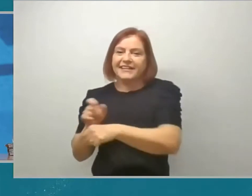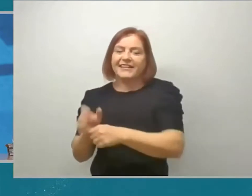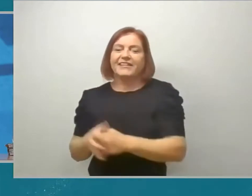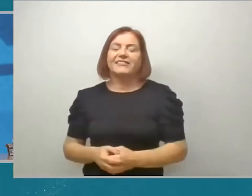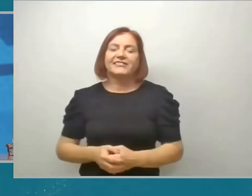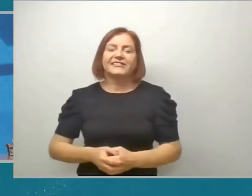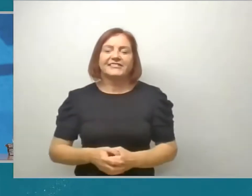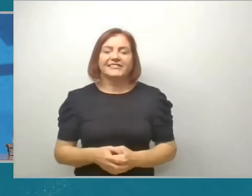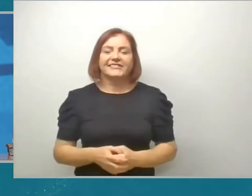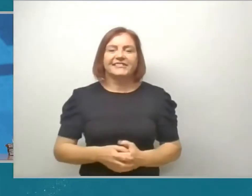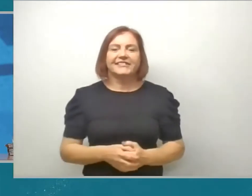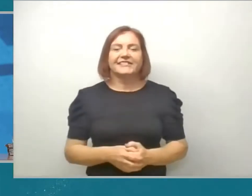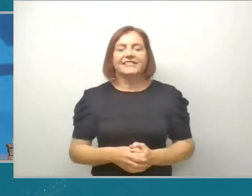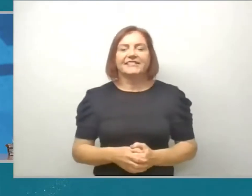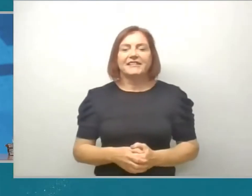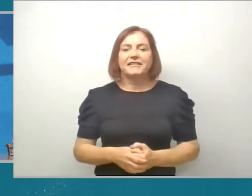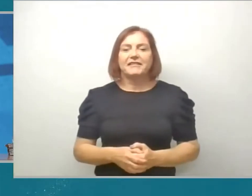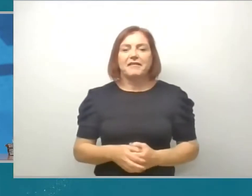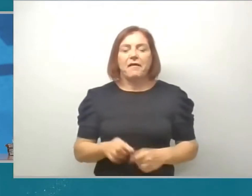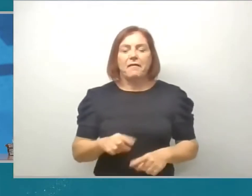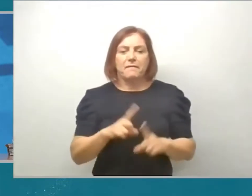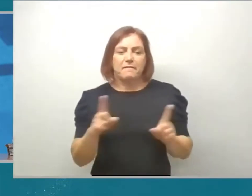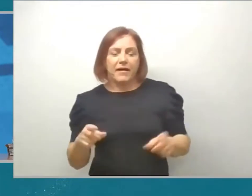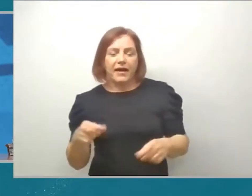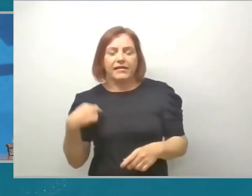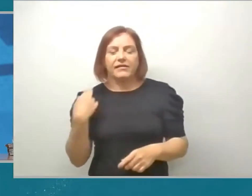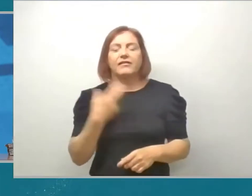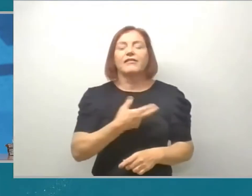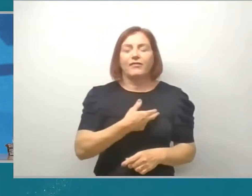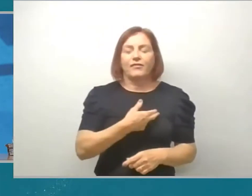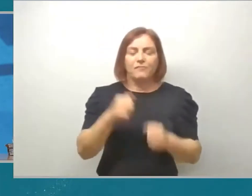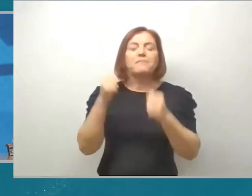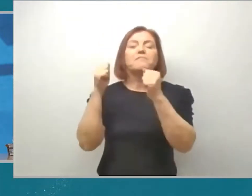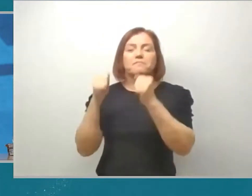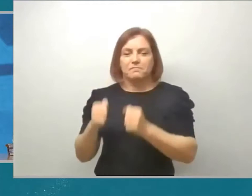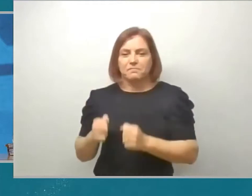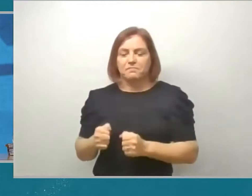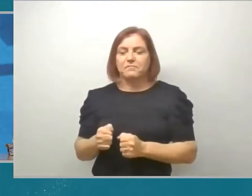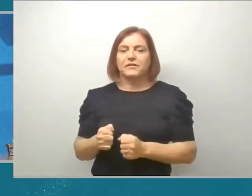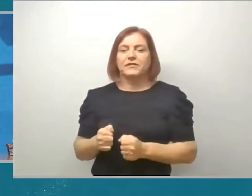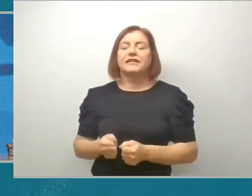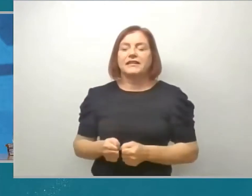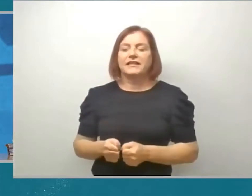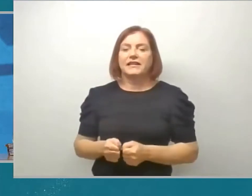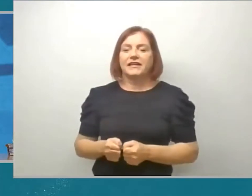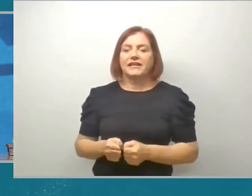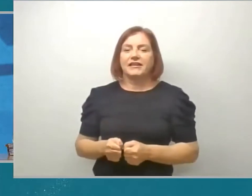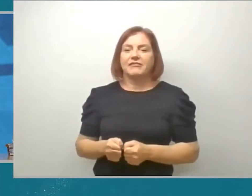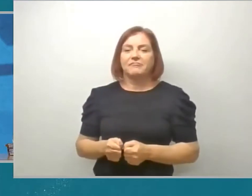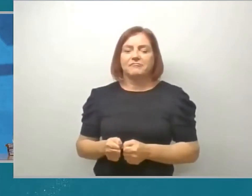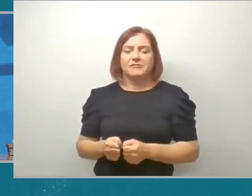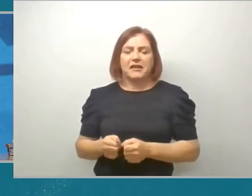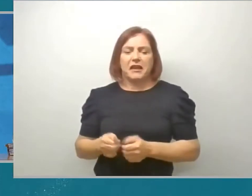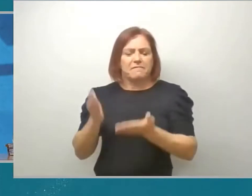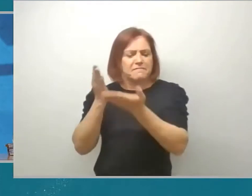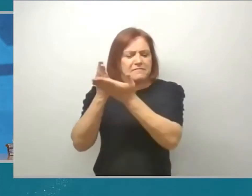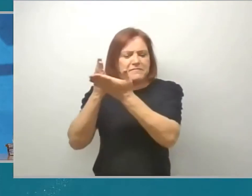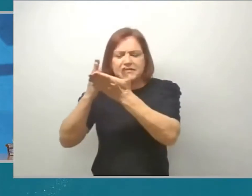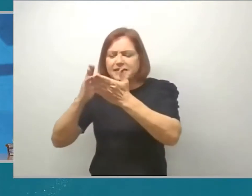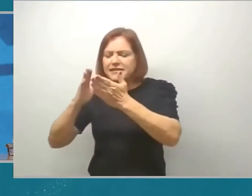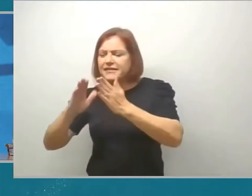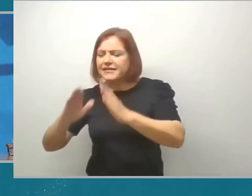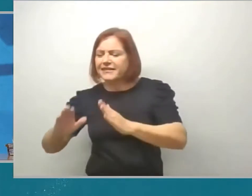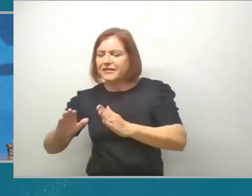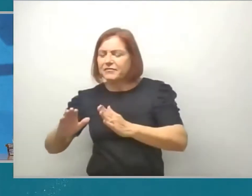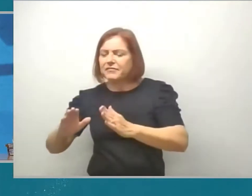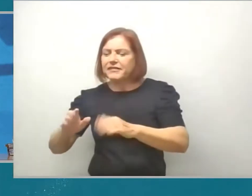irmãos, temos chance de desfechar esta era. E o